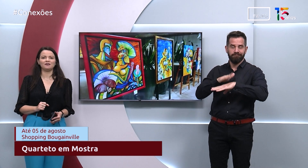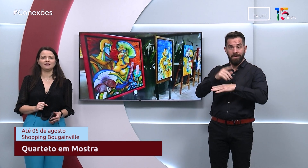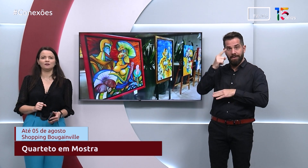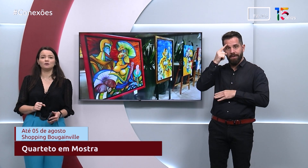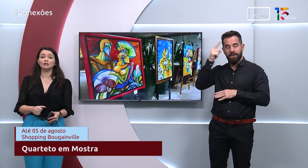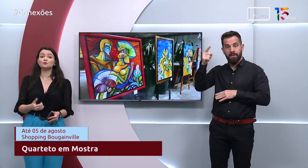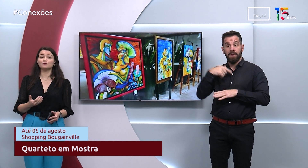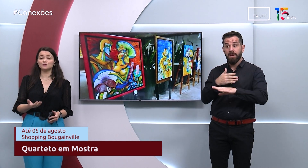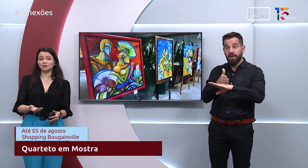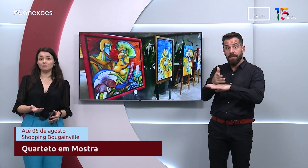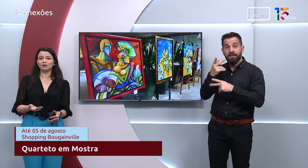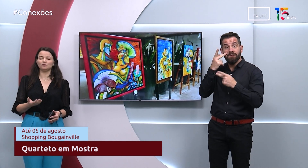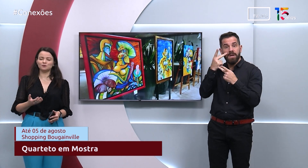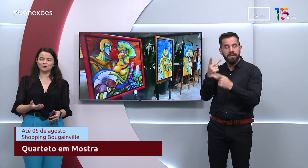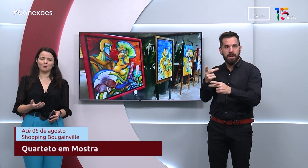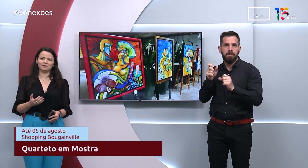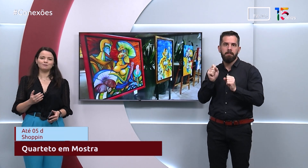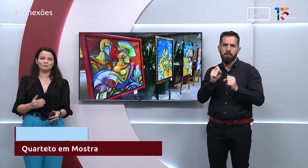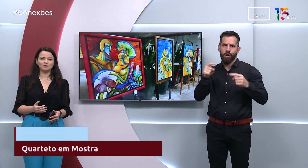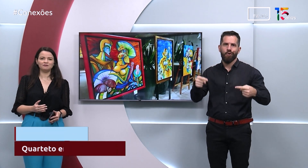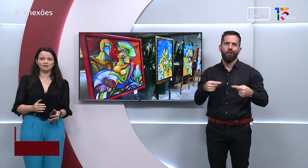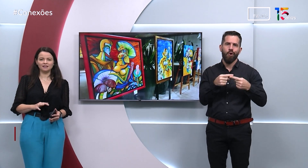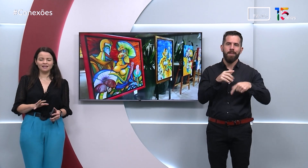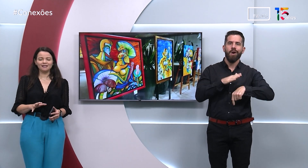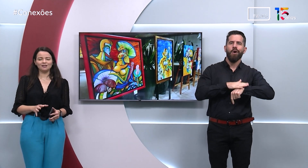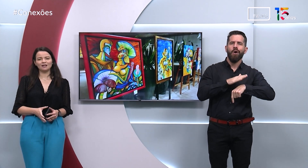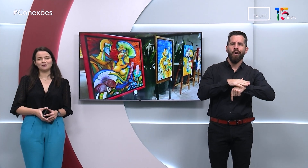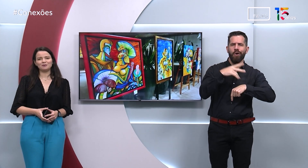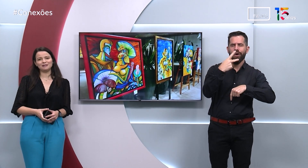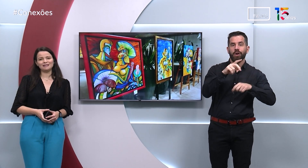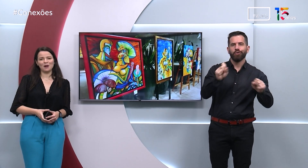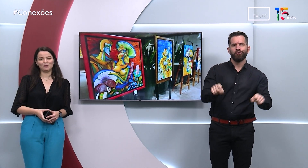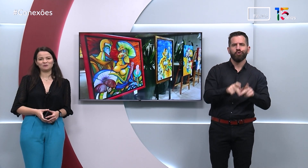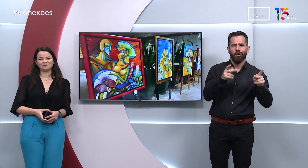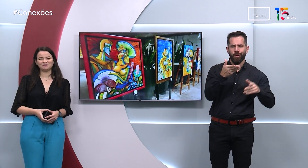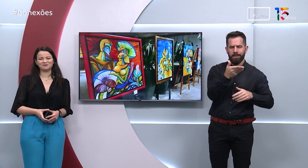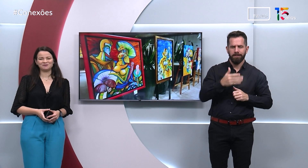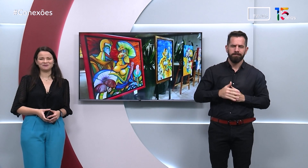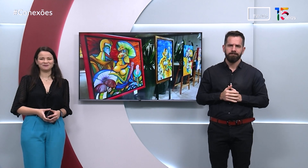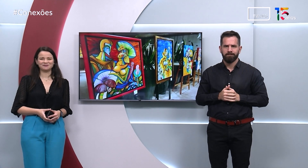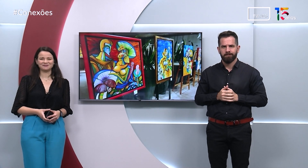ser feita durante o funcionamento do Shopping Bougainville em horário comercial.